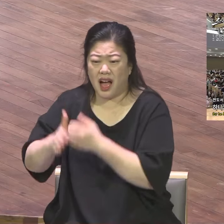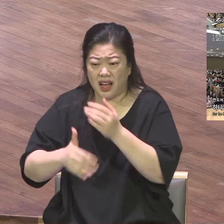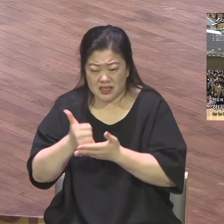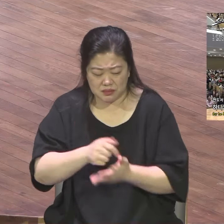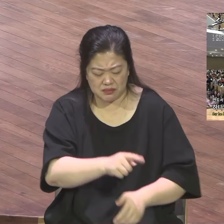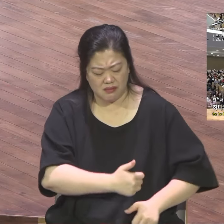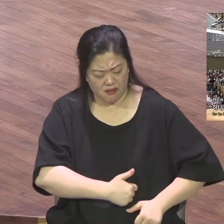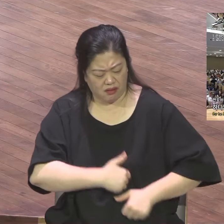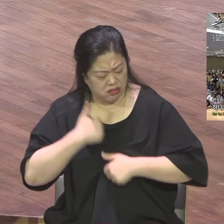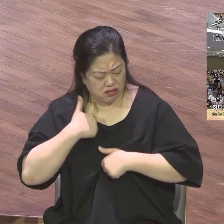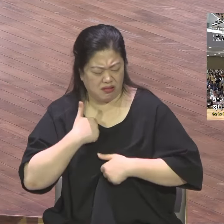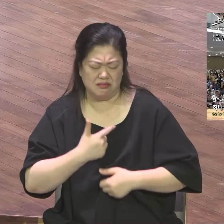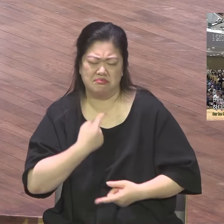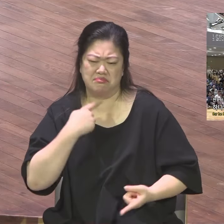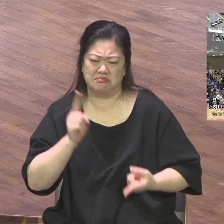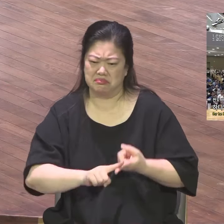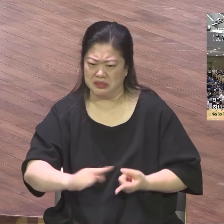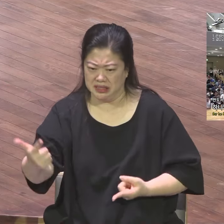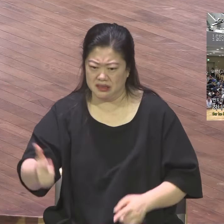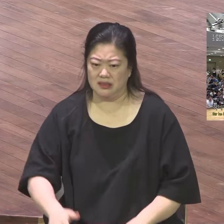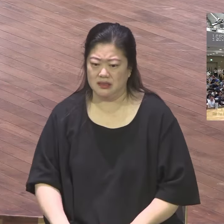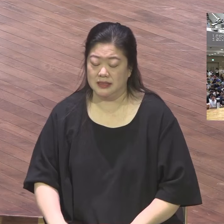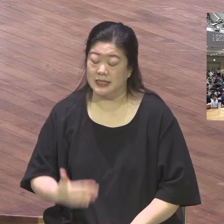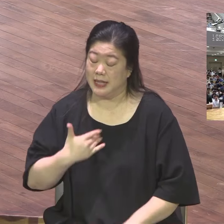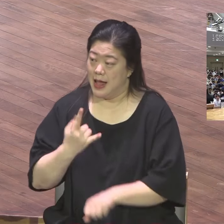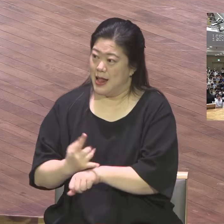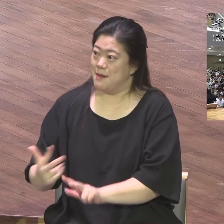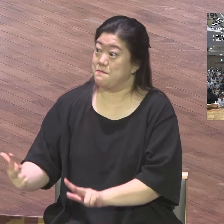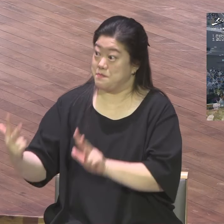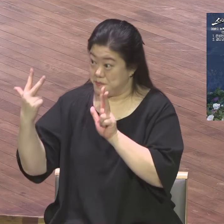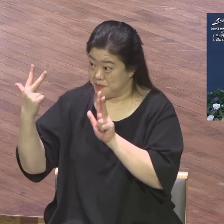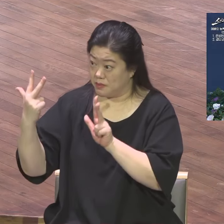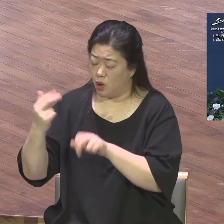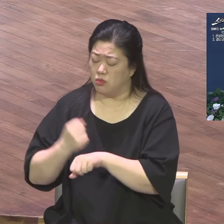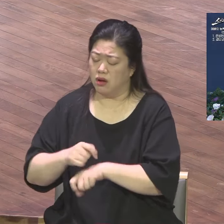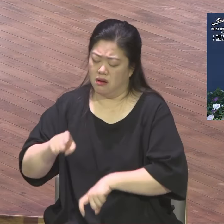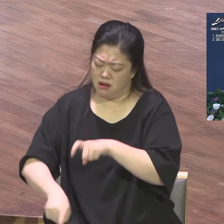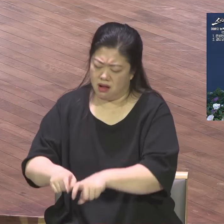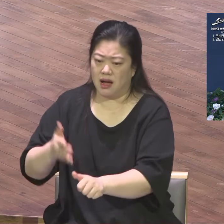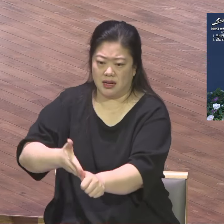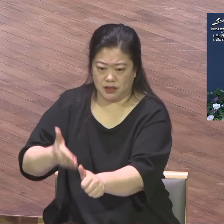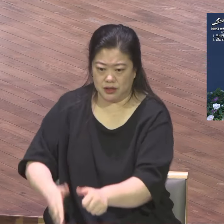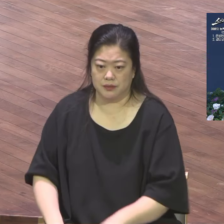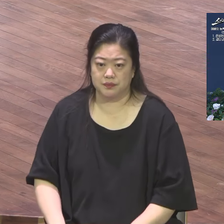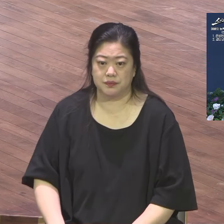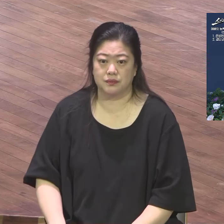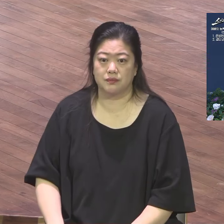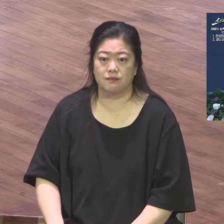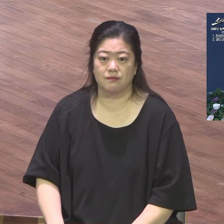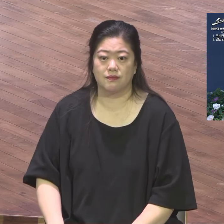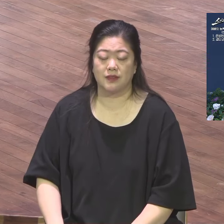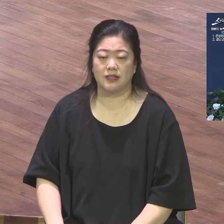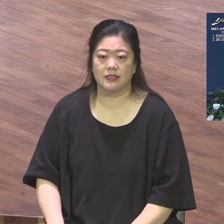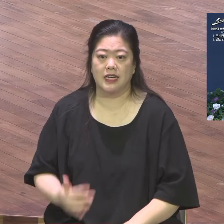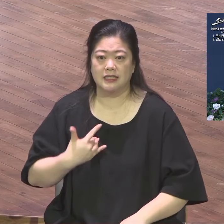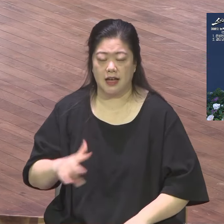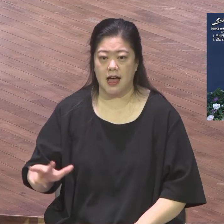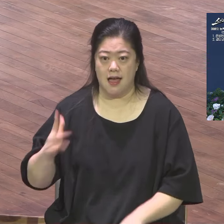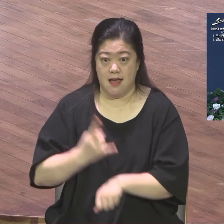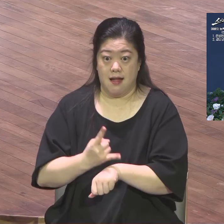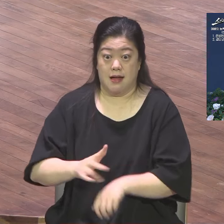아니하시나니 서운한 것을 갚으라. 이 서운을 히브리 말로 네데르를 하는데, 네데르는